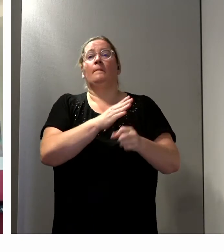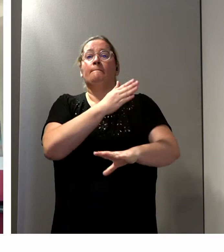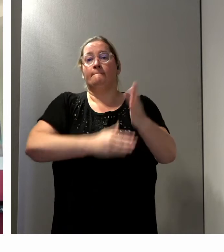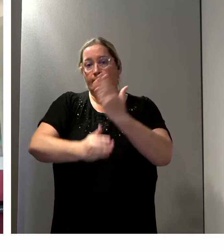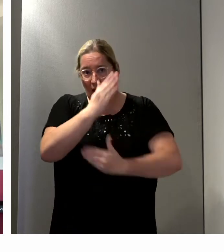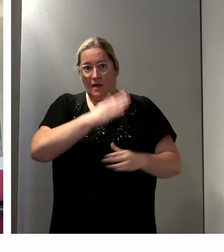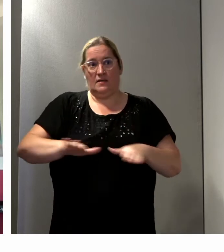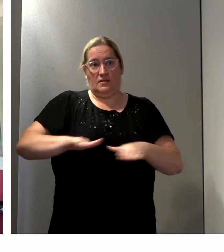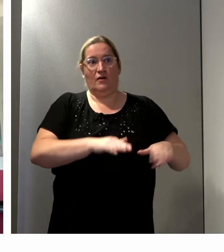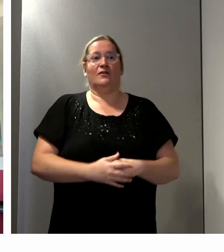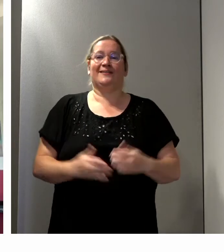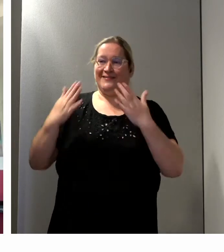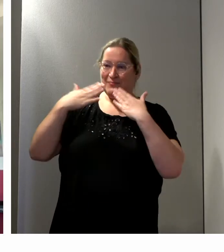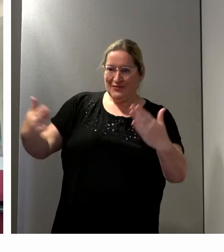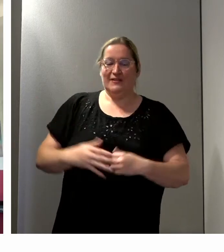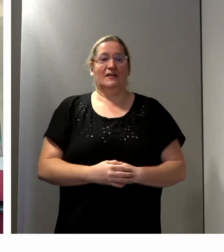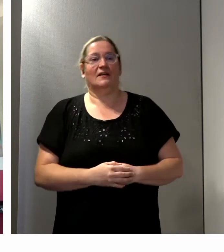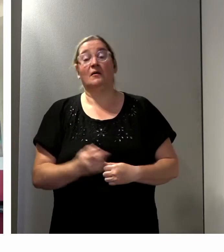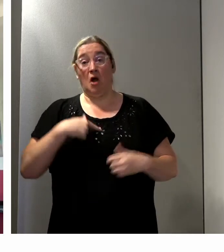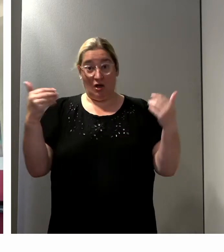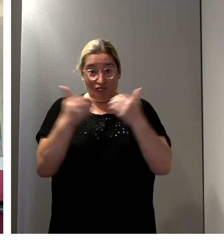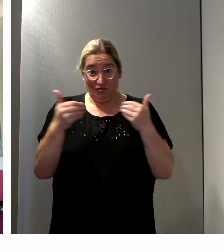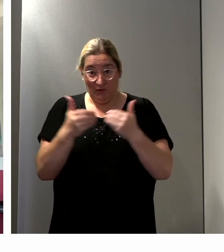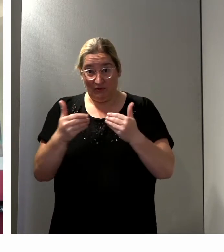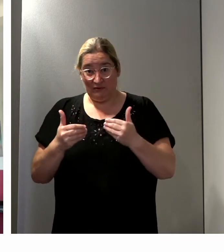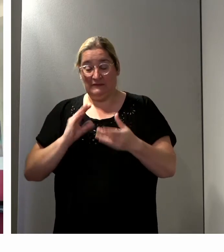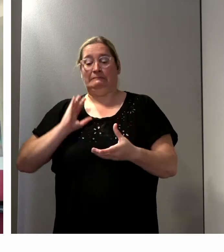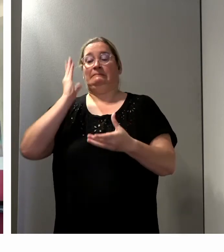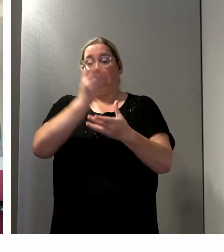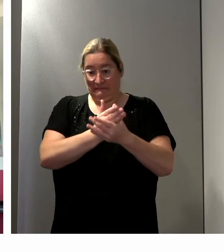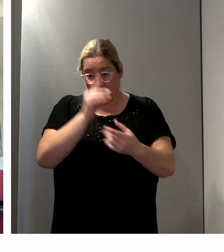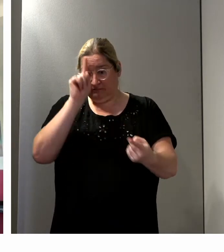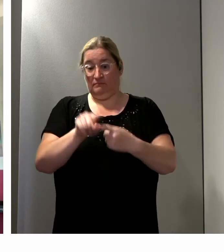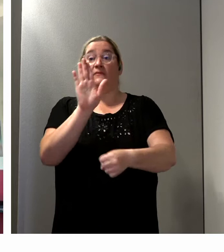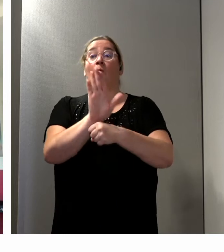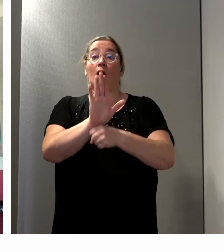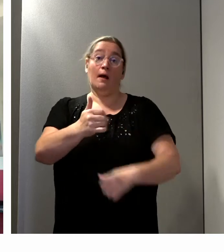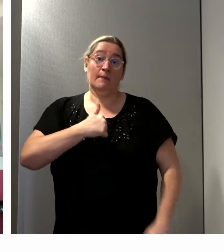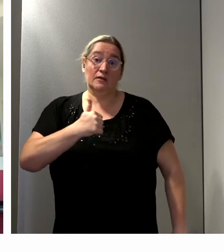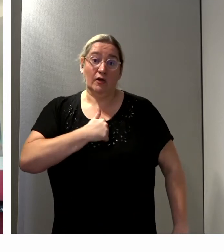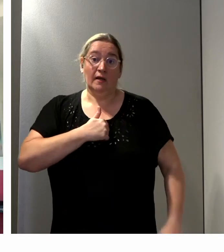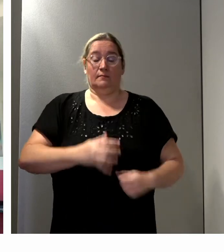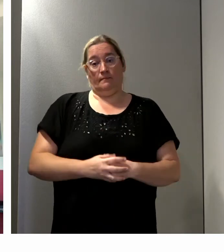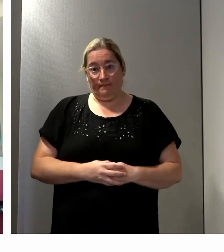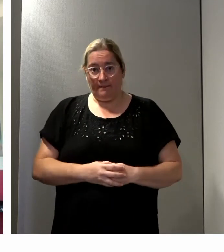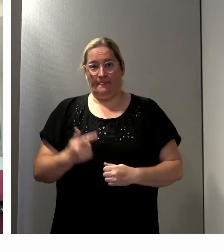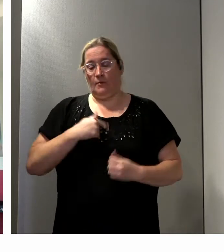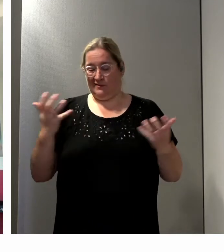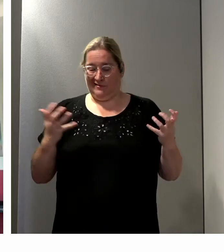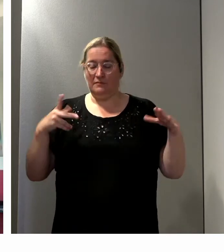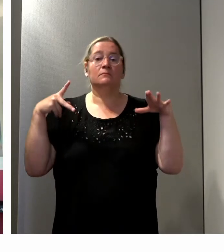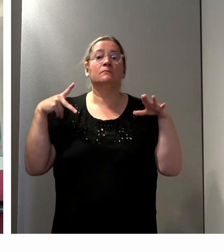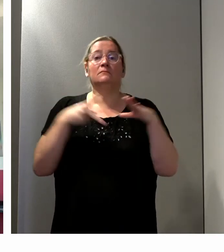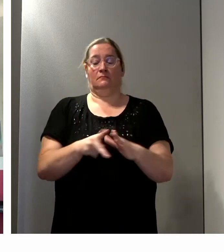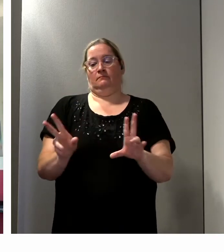Bonjour. Bonjour. Alors moi, on m'a demandé d'intervenir sur un témoignage personnel. Alors, j'ai envie de commencer à